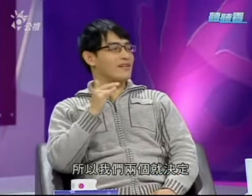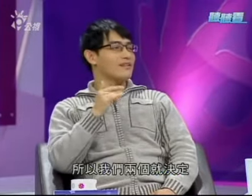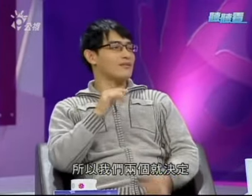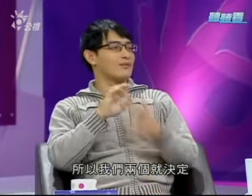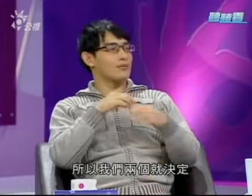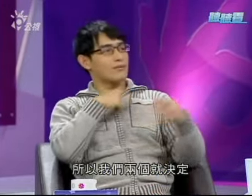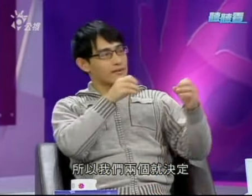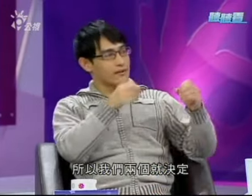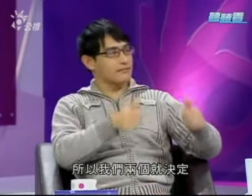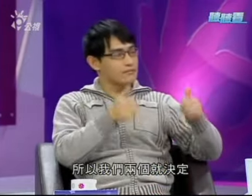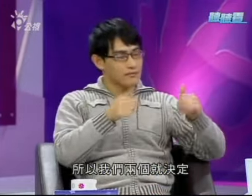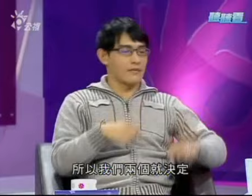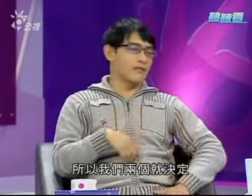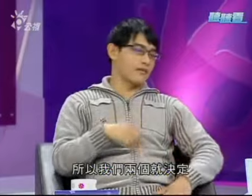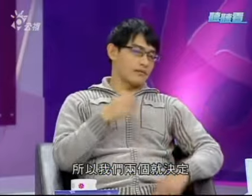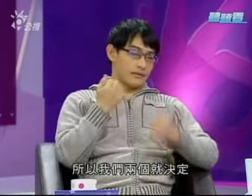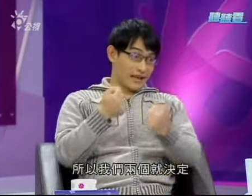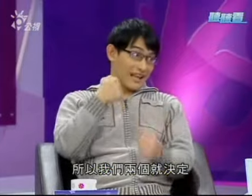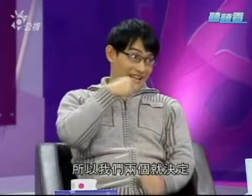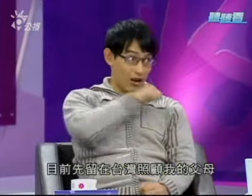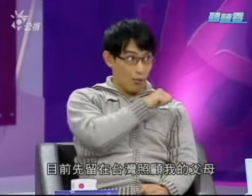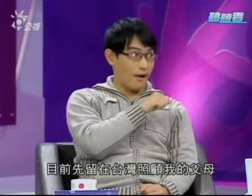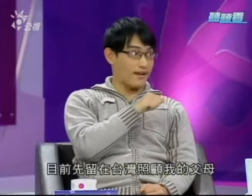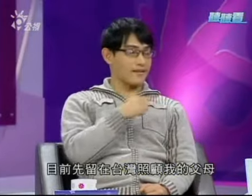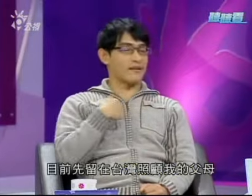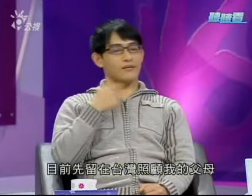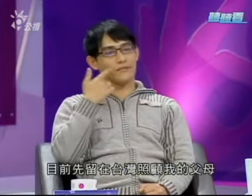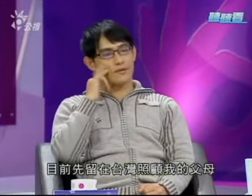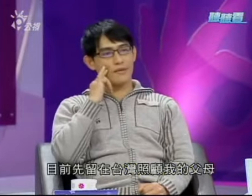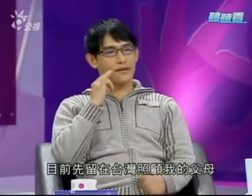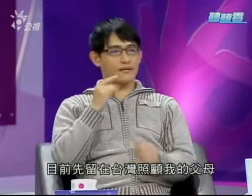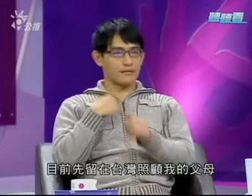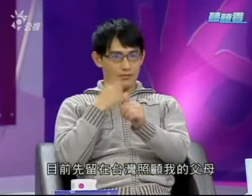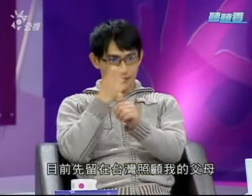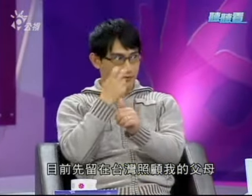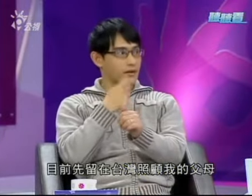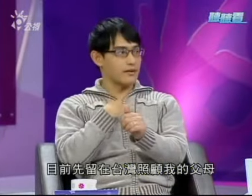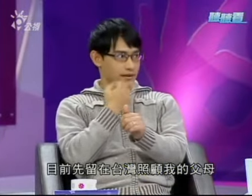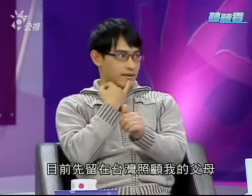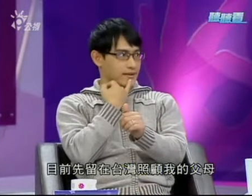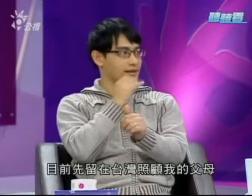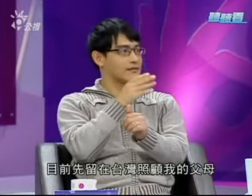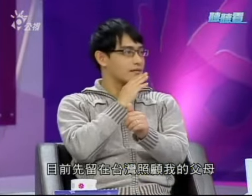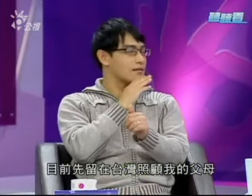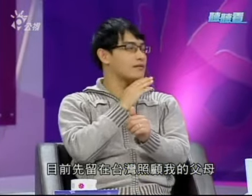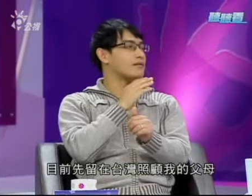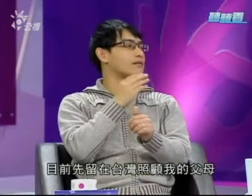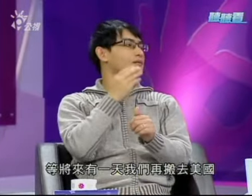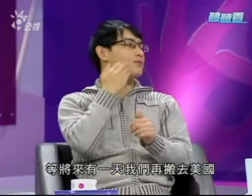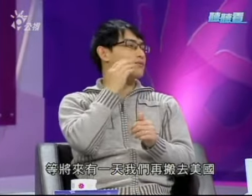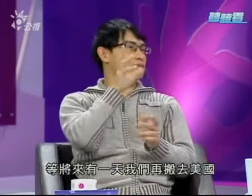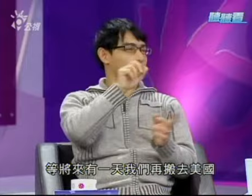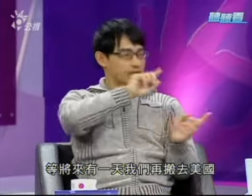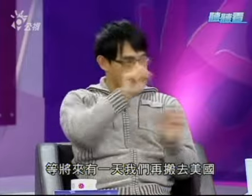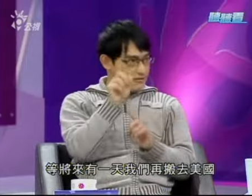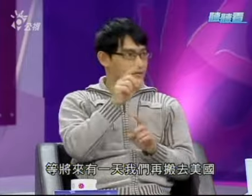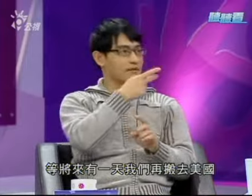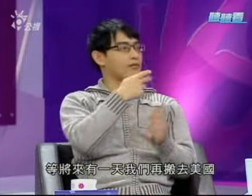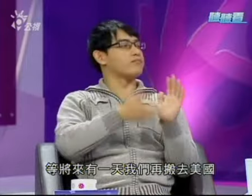所以呢我们两个就决定啊目前先留在台湾照顾我的父母等将来有一天我们